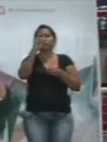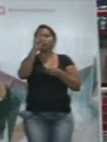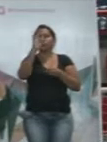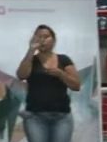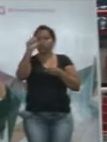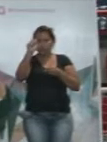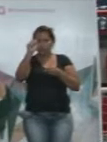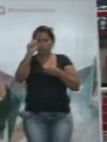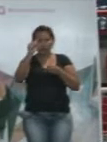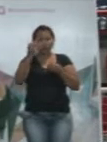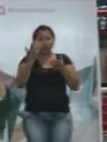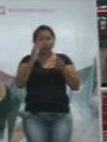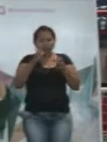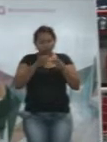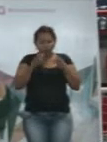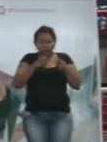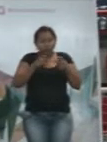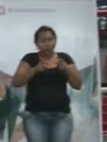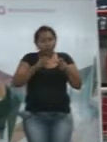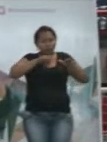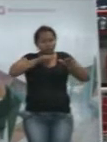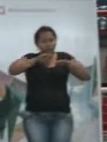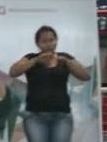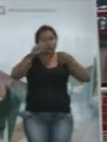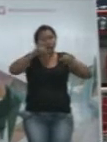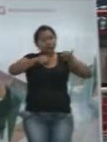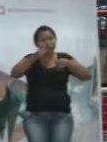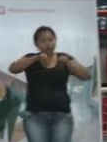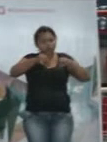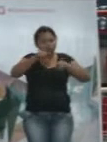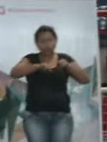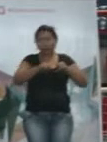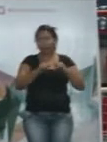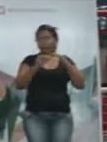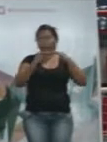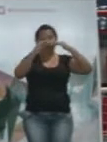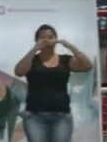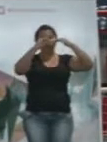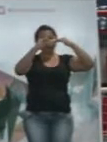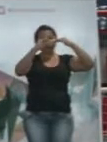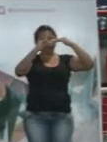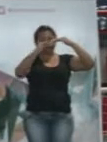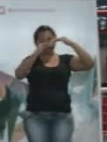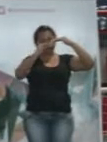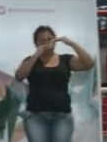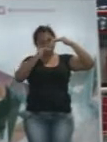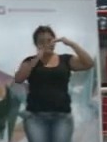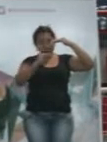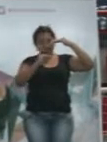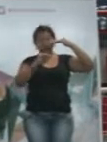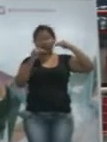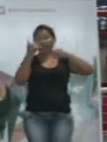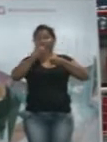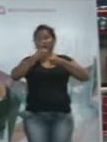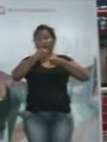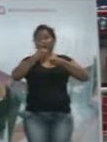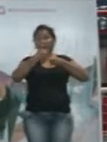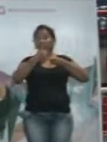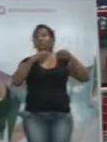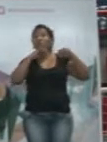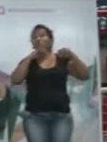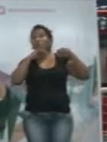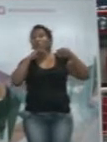as reações, aí tem um pistão. Esse pistão ele vai descer. Quando a gasolina é ruim, aí o que é que ocorre?